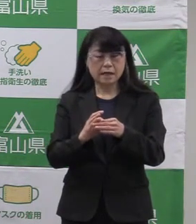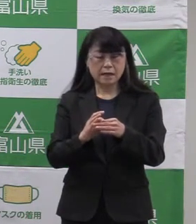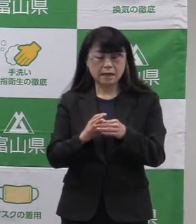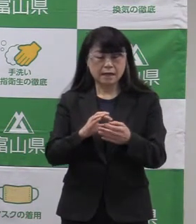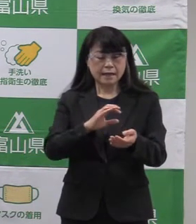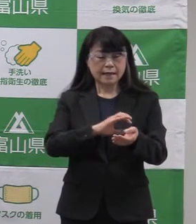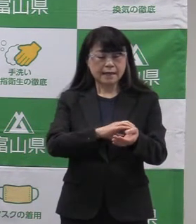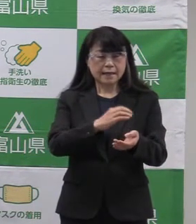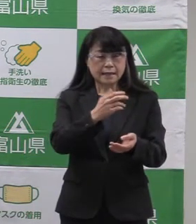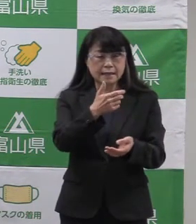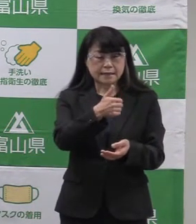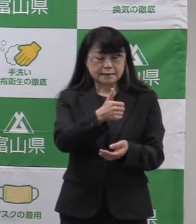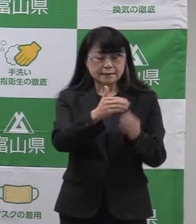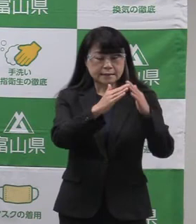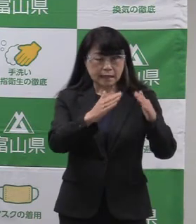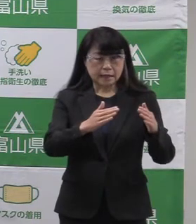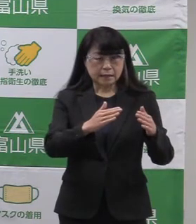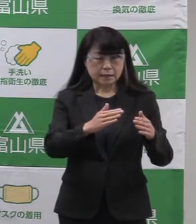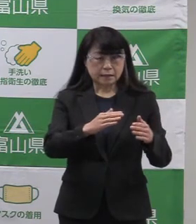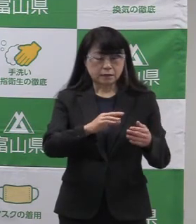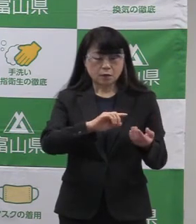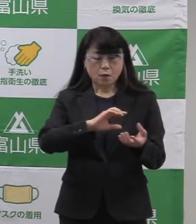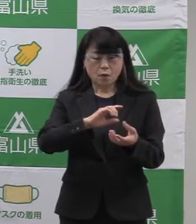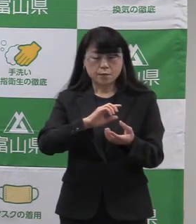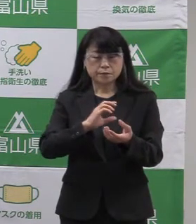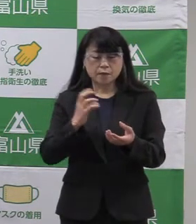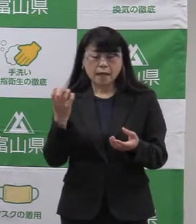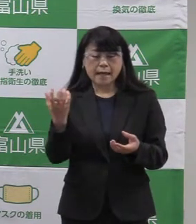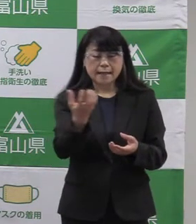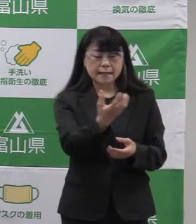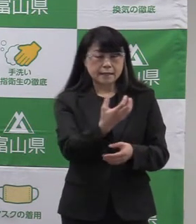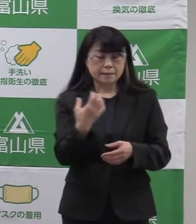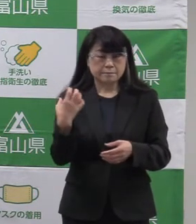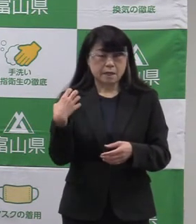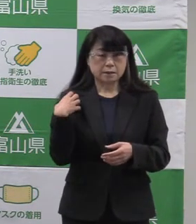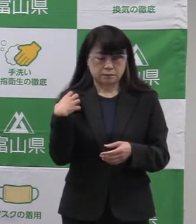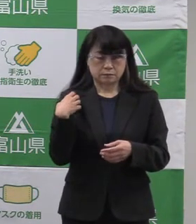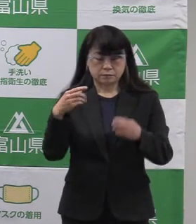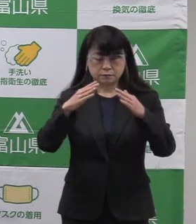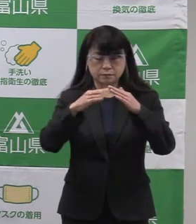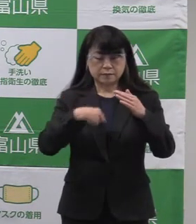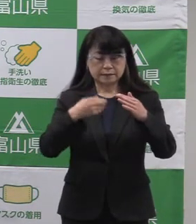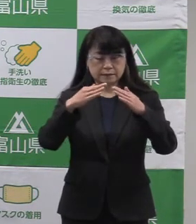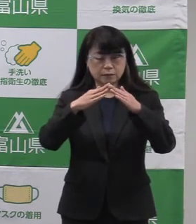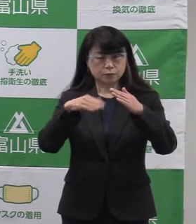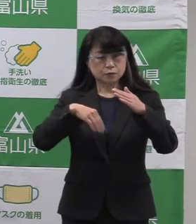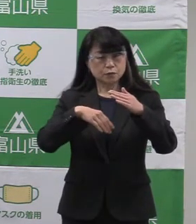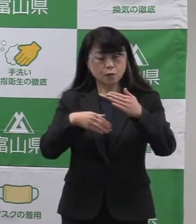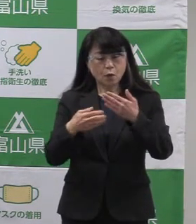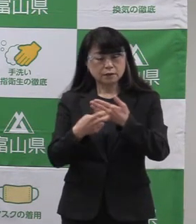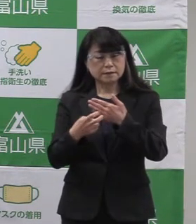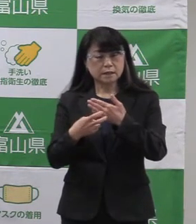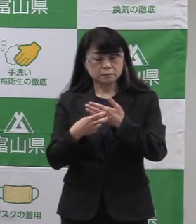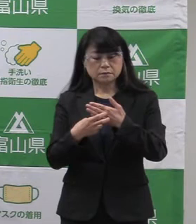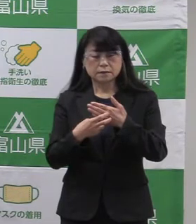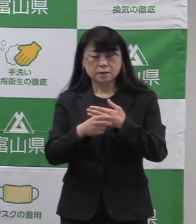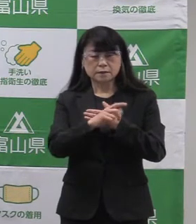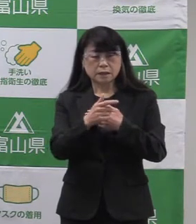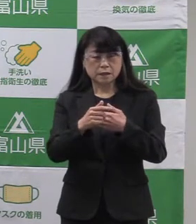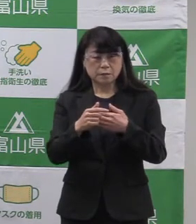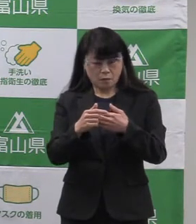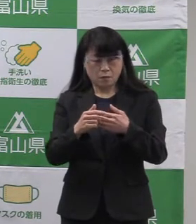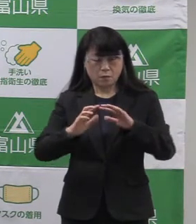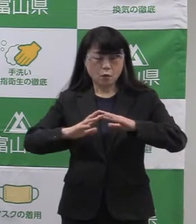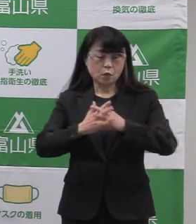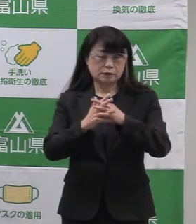での臨番による、自宅療養者のケアということも体制を構築していただきました。そして宿泊療養施設も